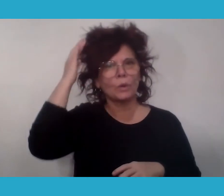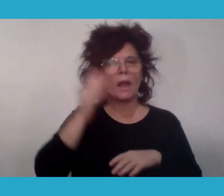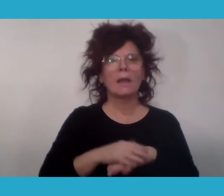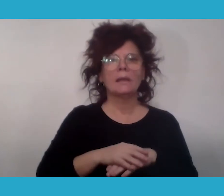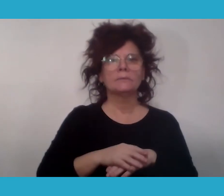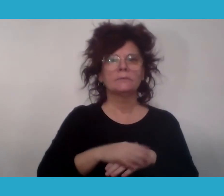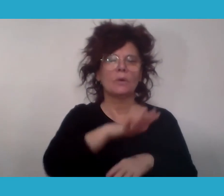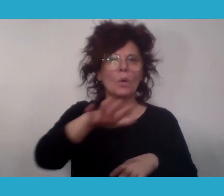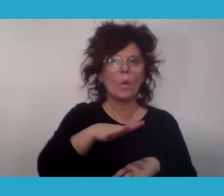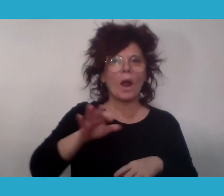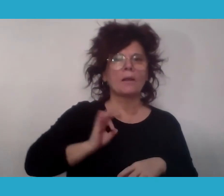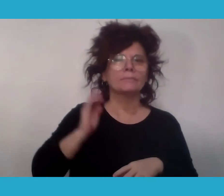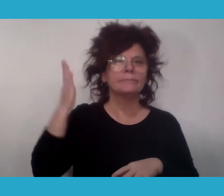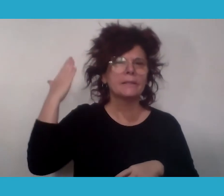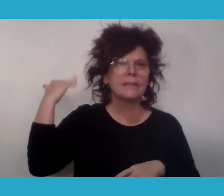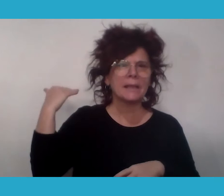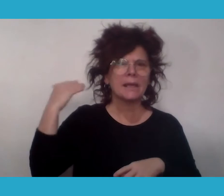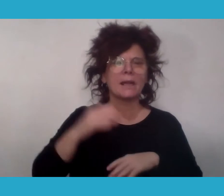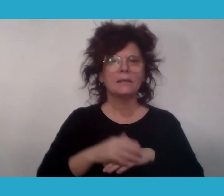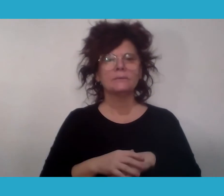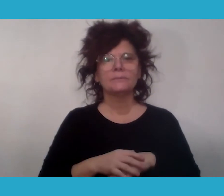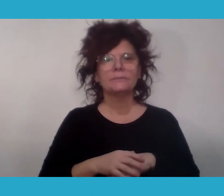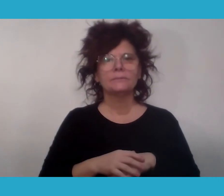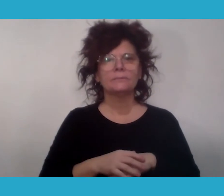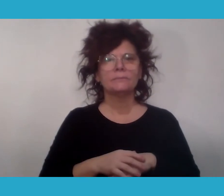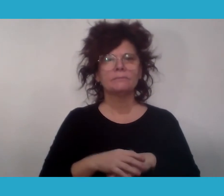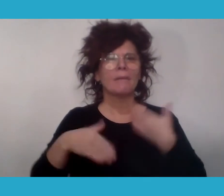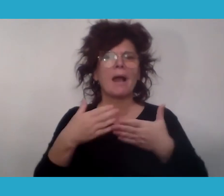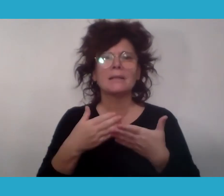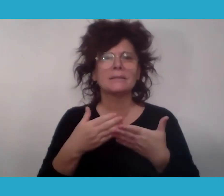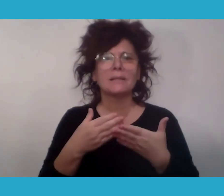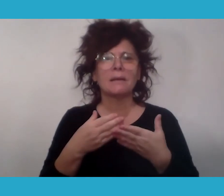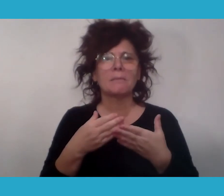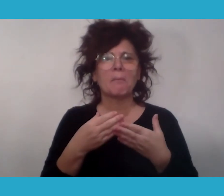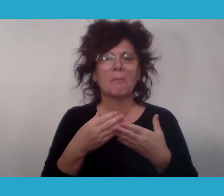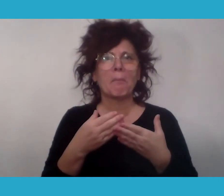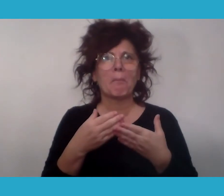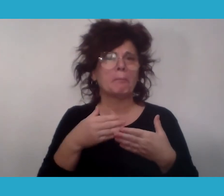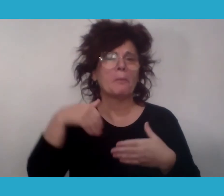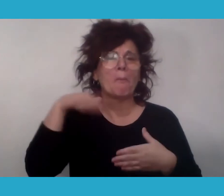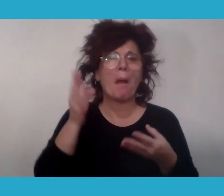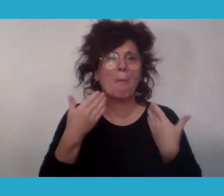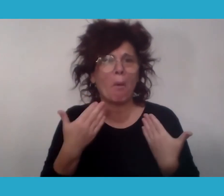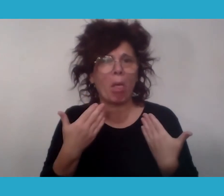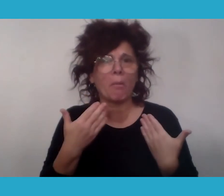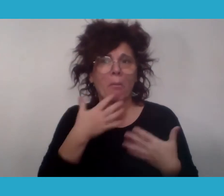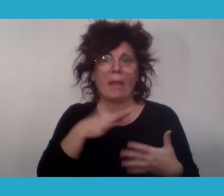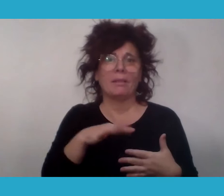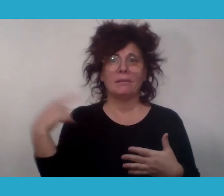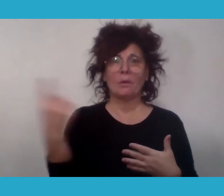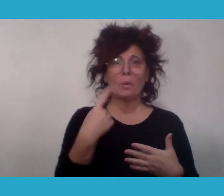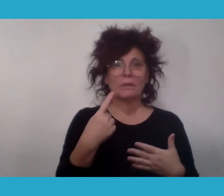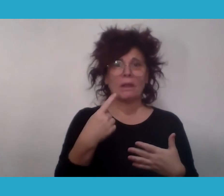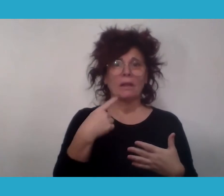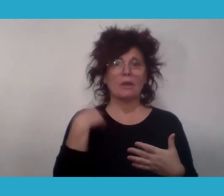un vínculo armonioso y respetuoso con el medio. ¿Qué más podemos hacer para que se entienda que no quieren esta obra? Les